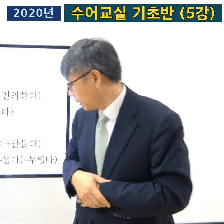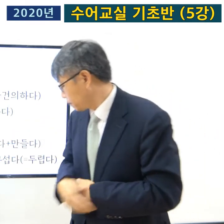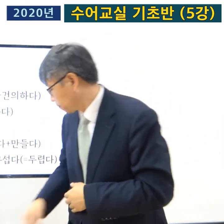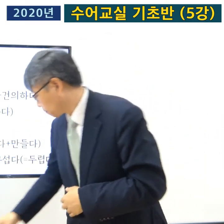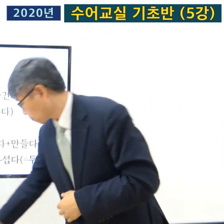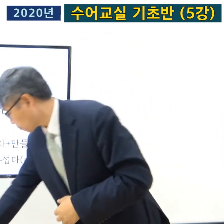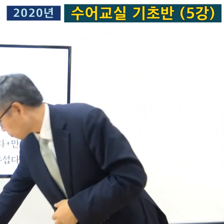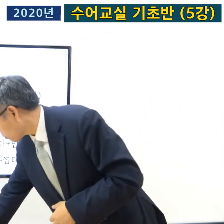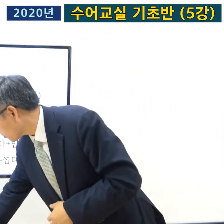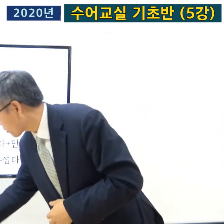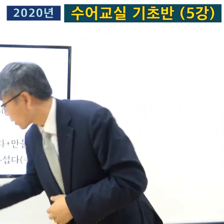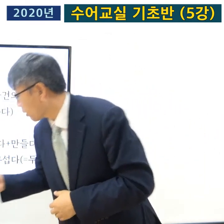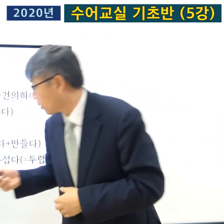다음에